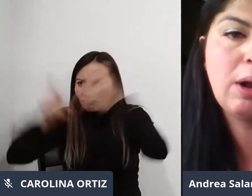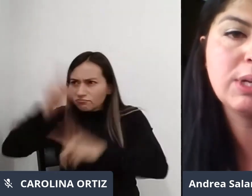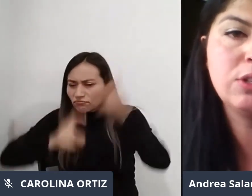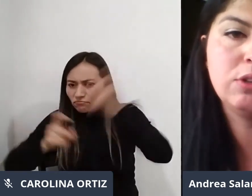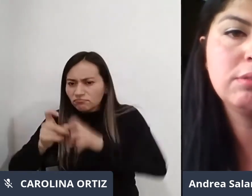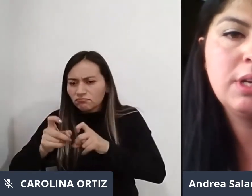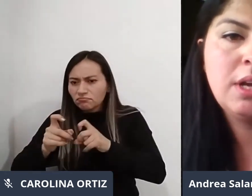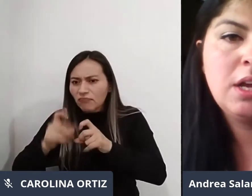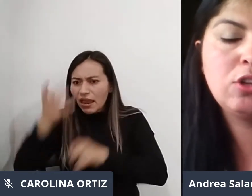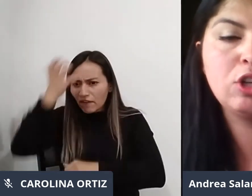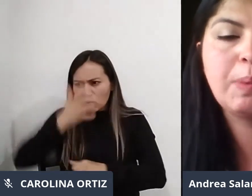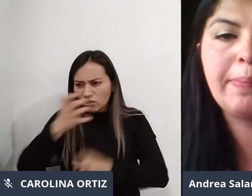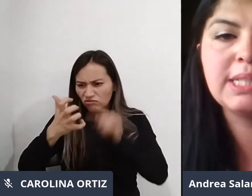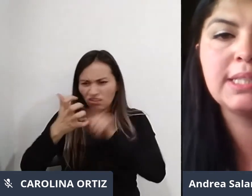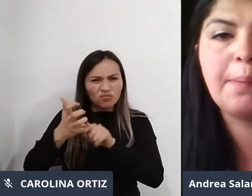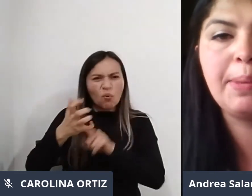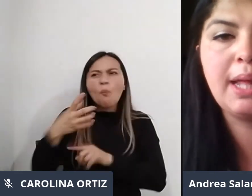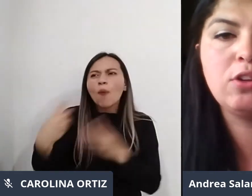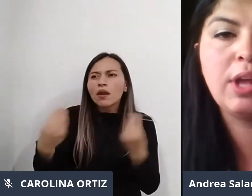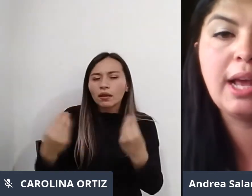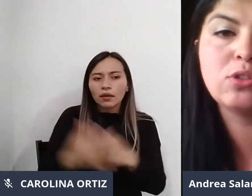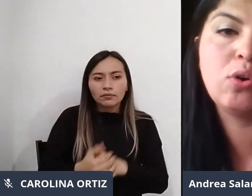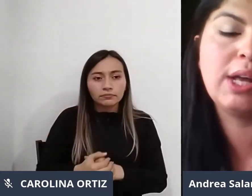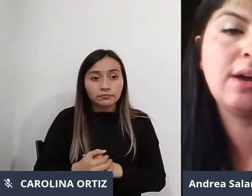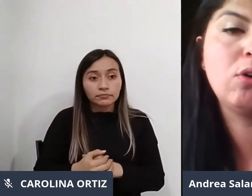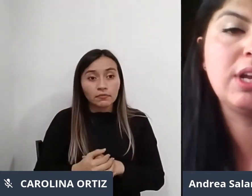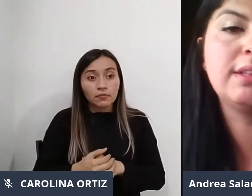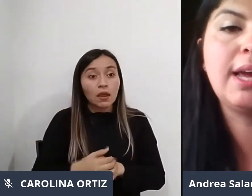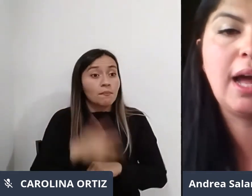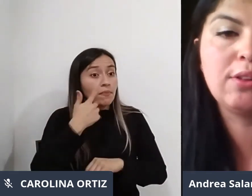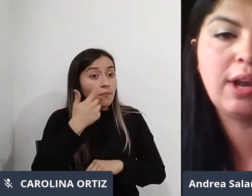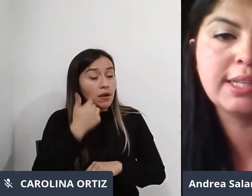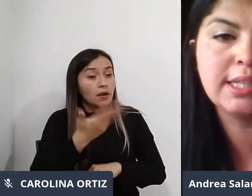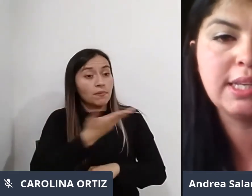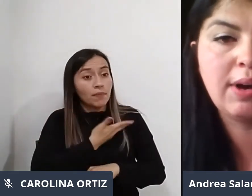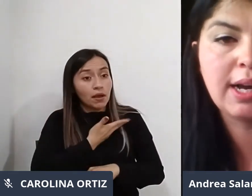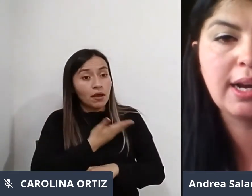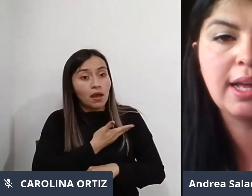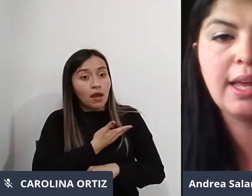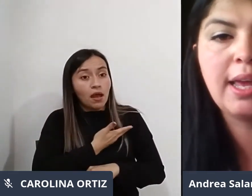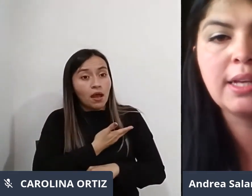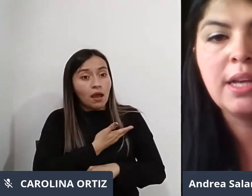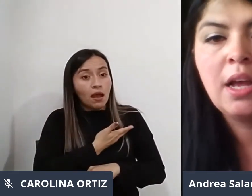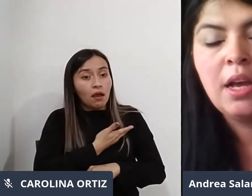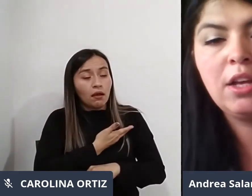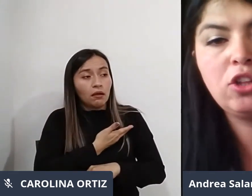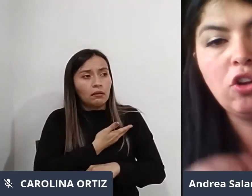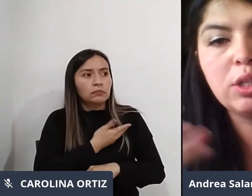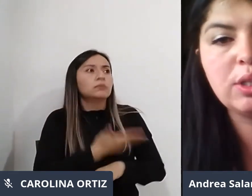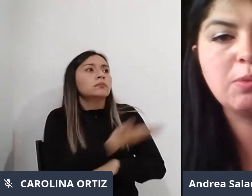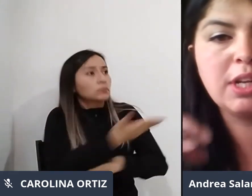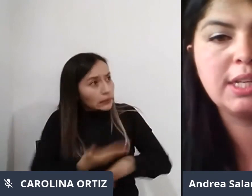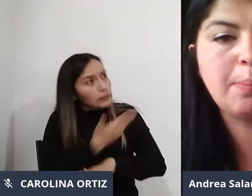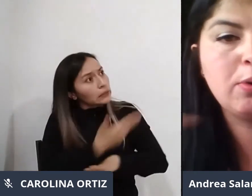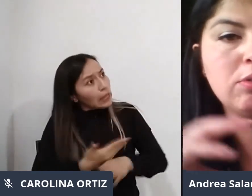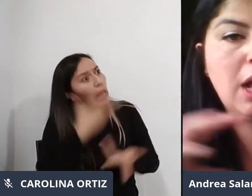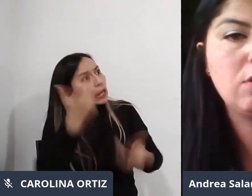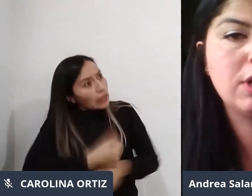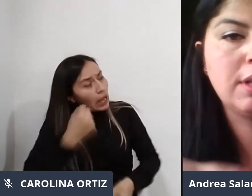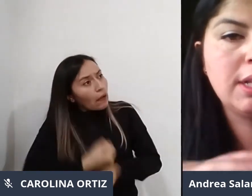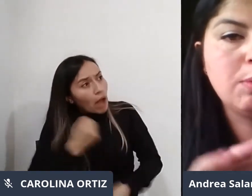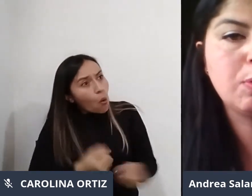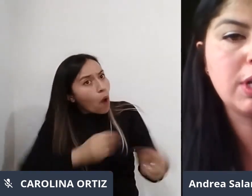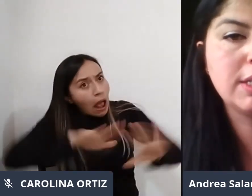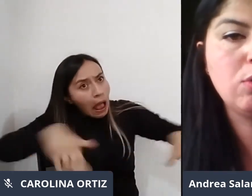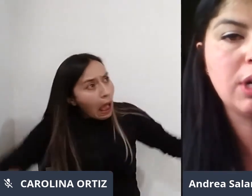papel de la evaluación. Entonces los papás están pidiendo guías o criticando la excesiva carga de guías y todos estamos en esa pugna